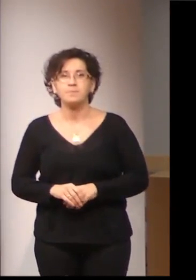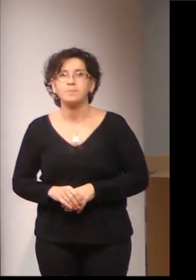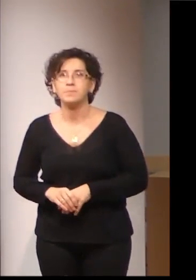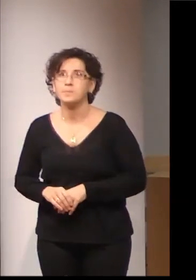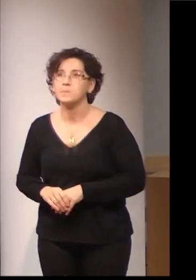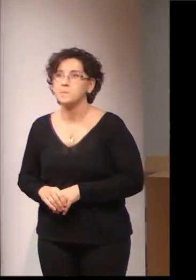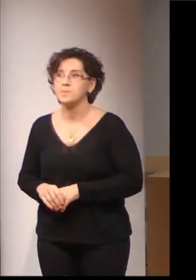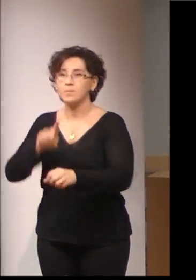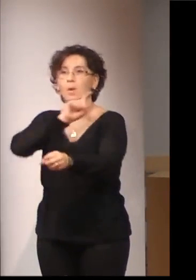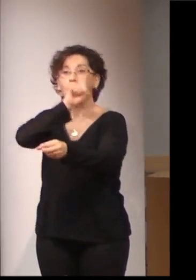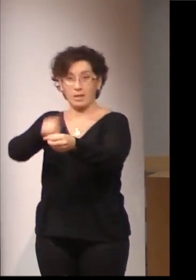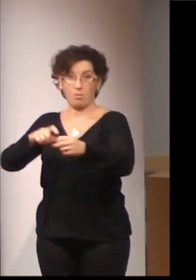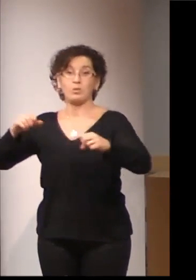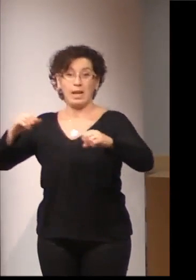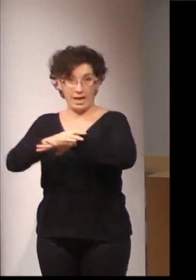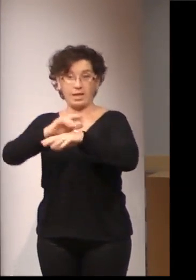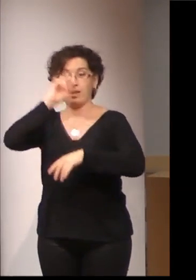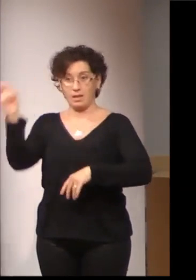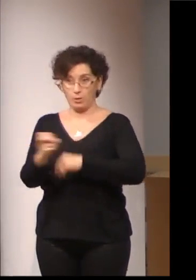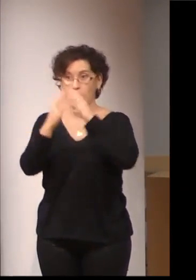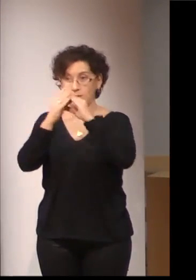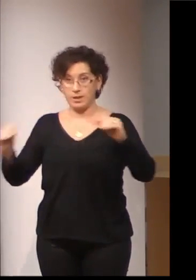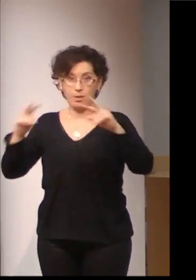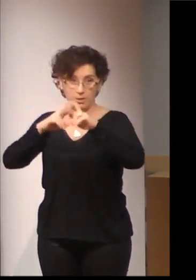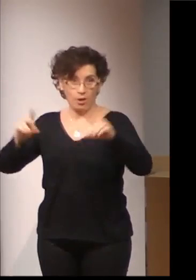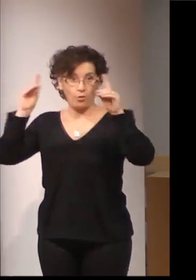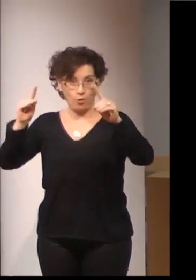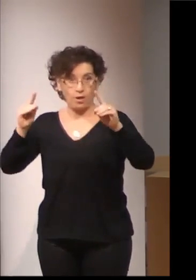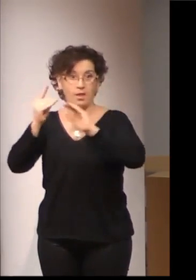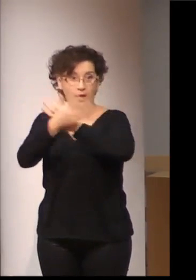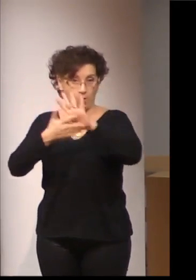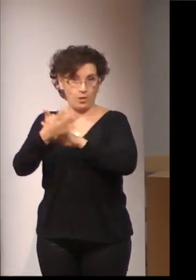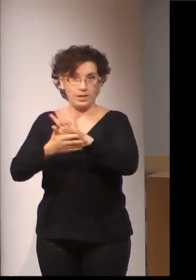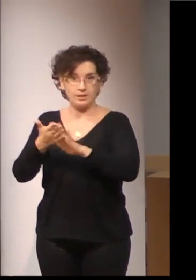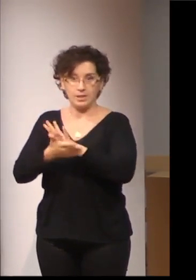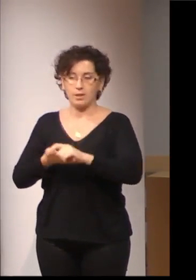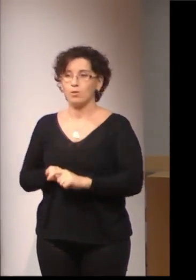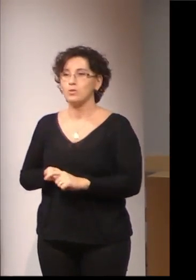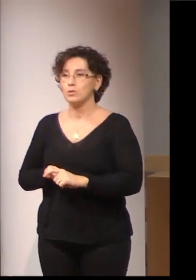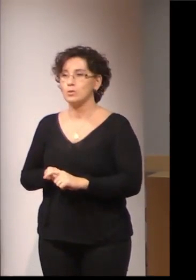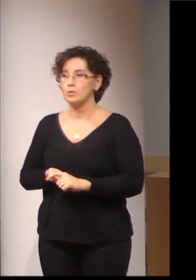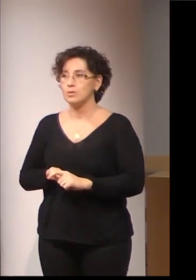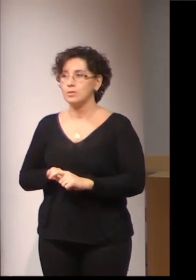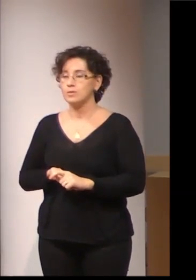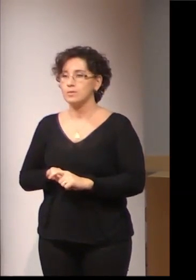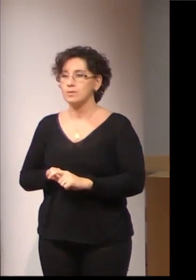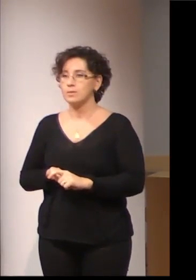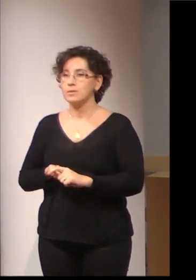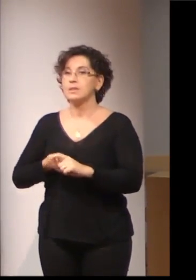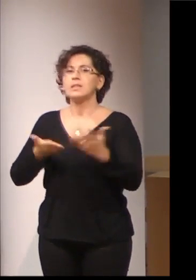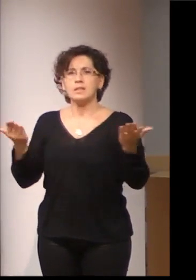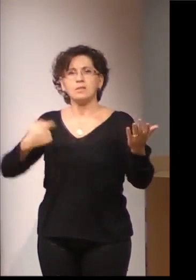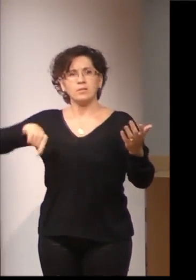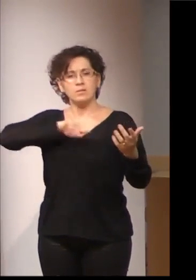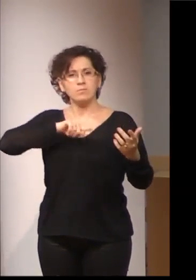Nosotros participamos en la red interuniversitaria para la investigación y la docencia de la lengua de signos, de signos-señas, y nos sentimos